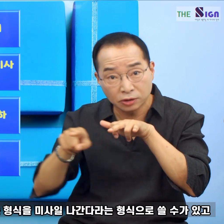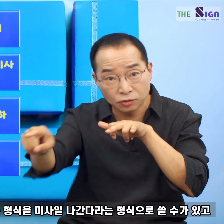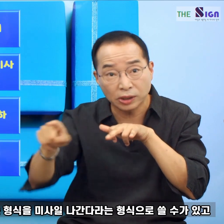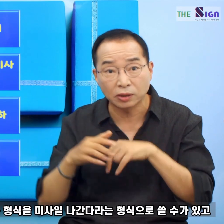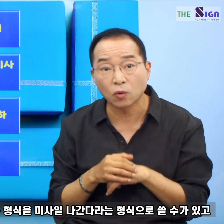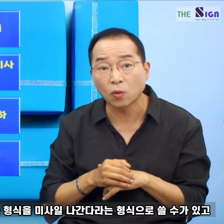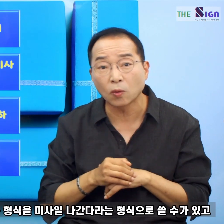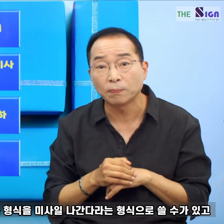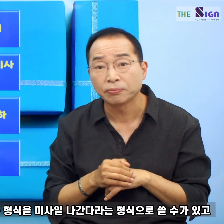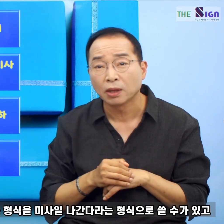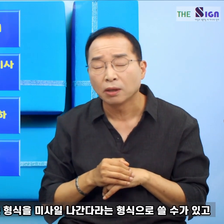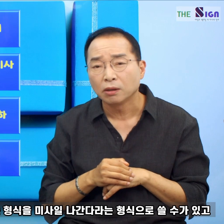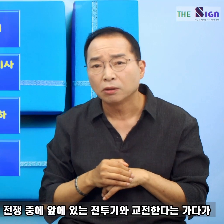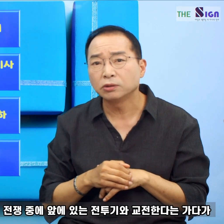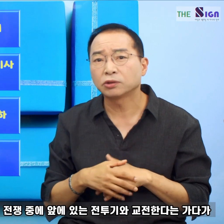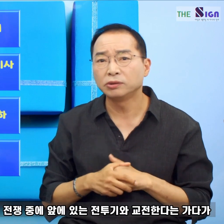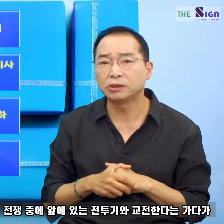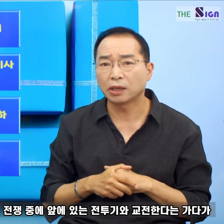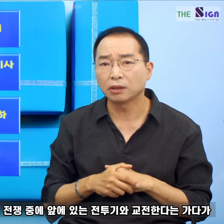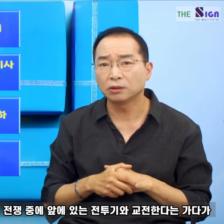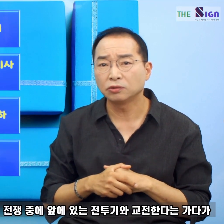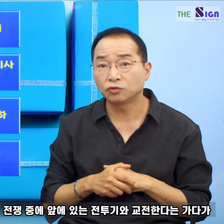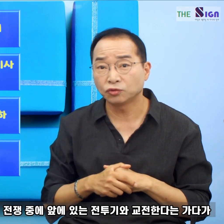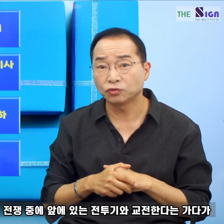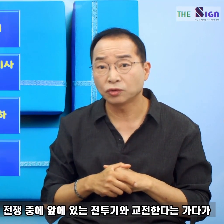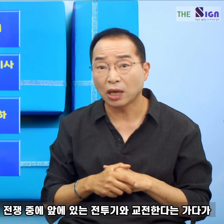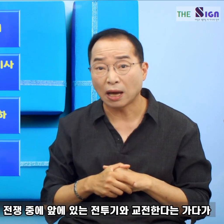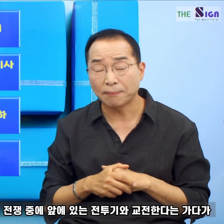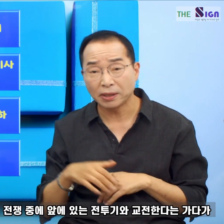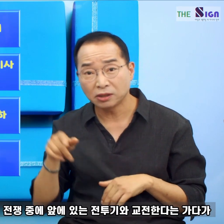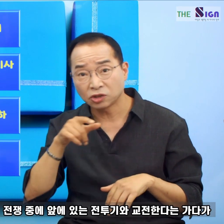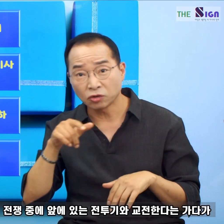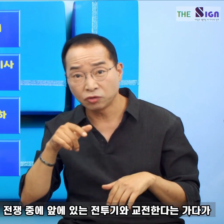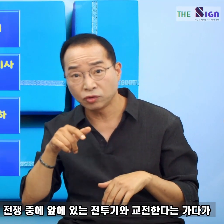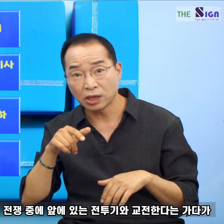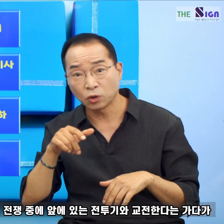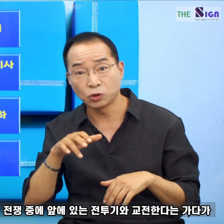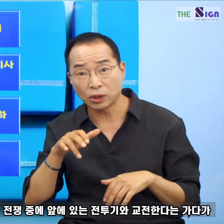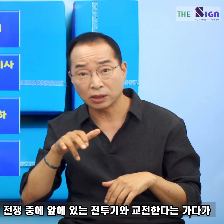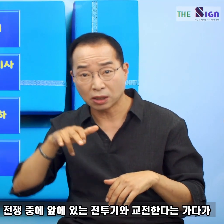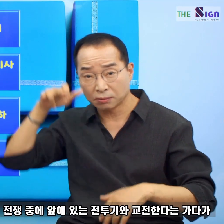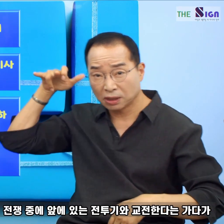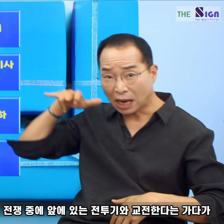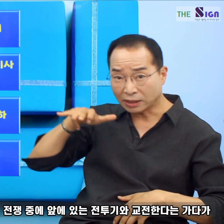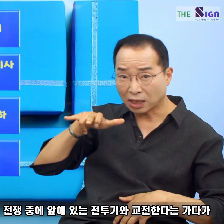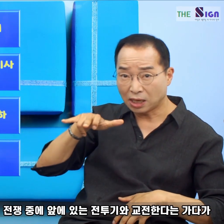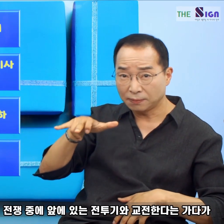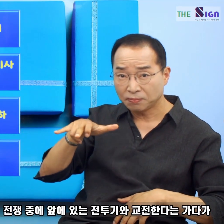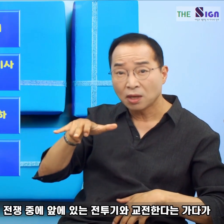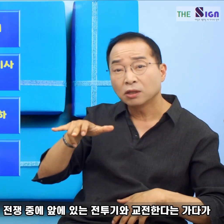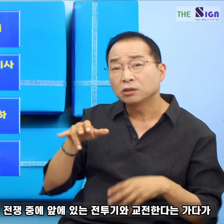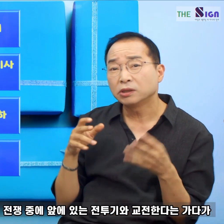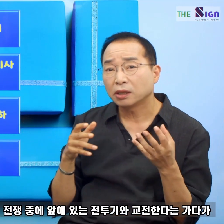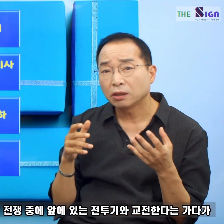수가 있고, 그 전쟁 중에 앞에 있는 전투기가 교전한다 그러면 가다가, 근데